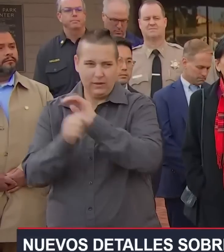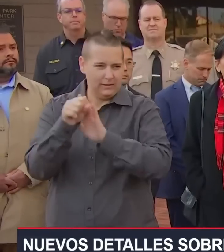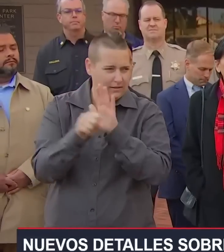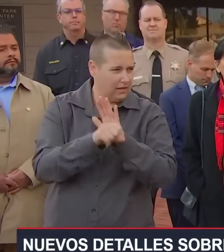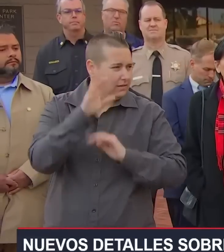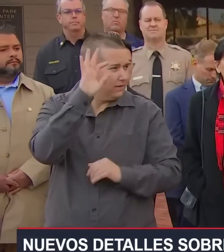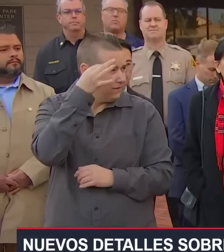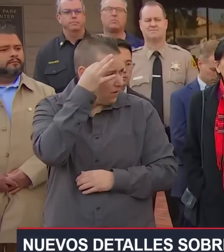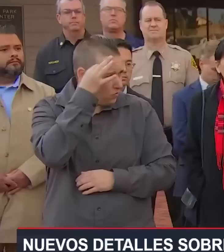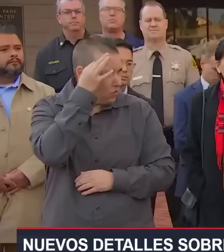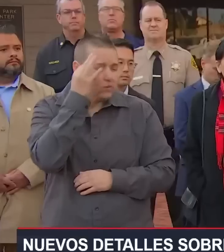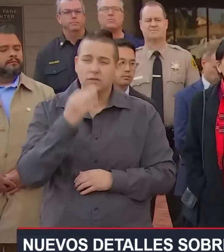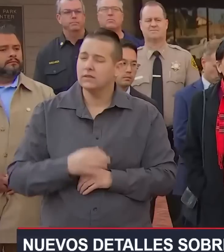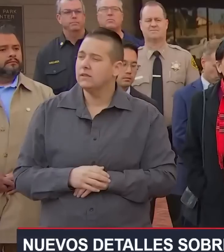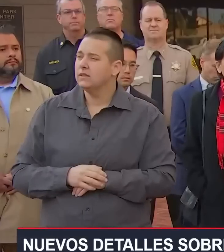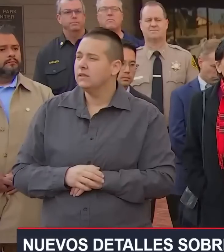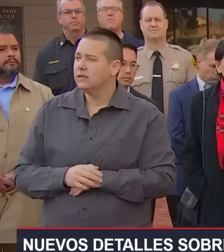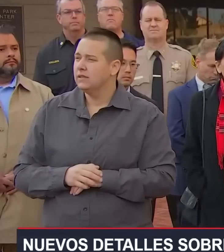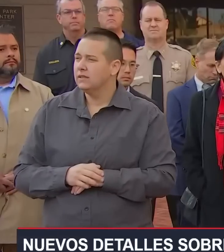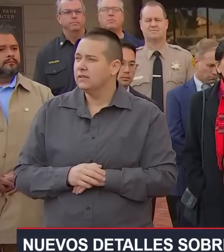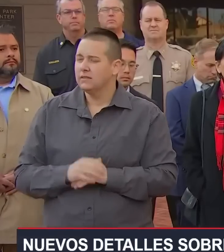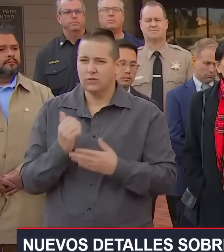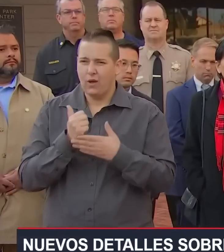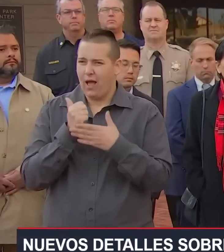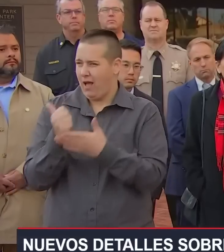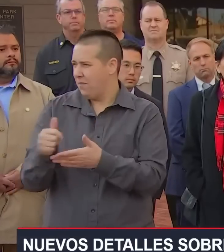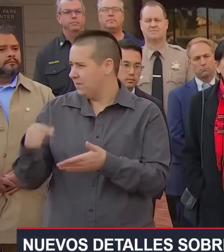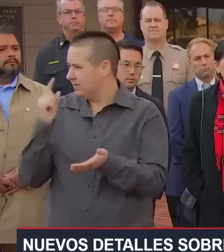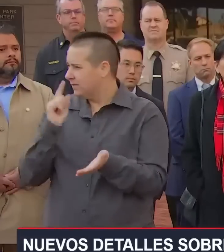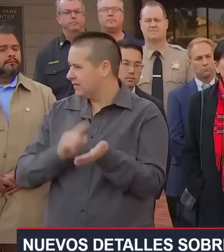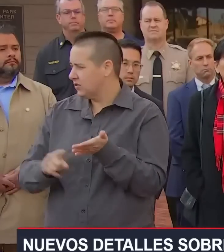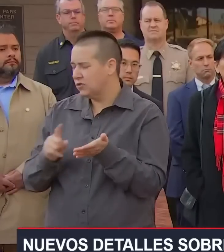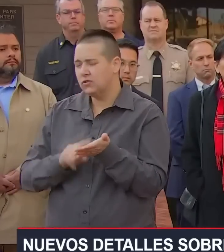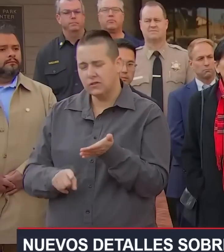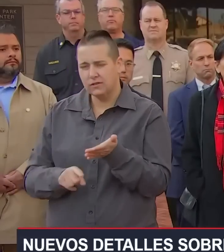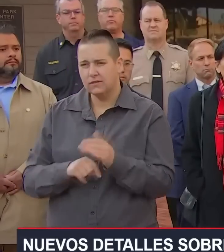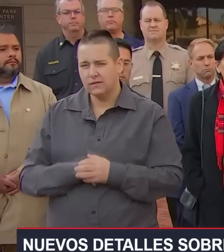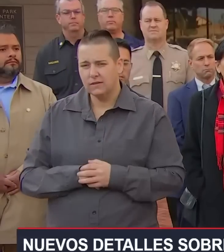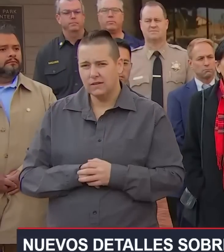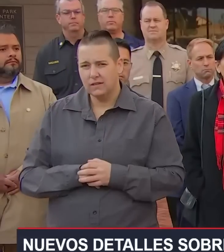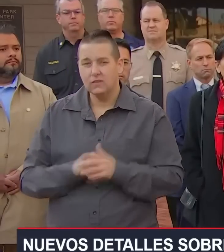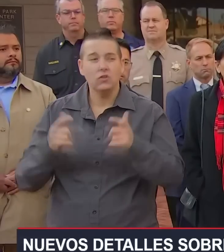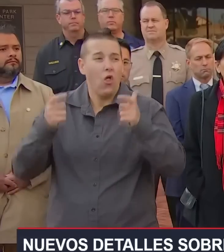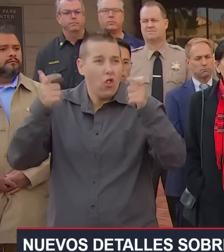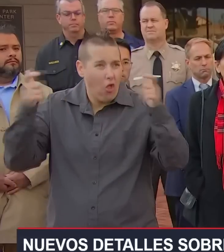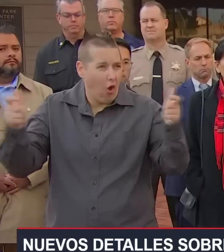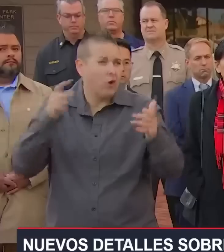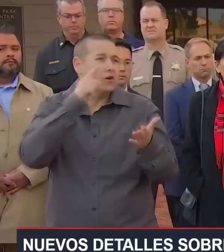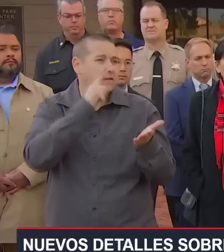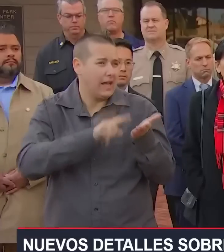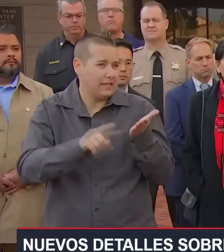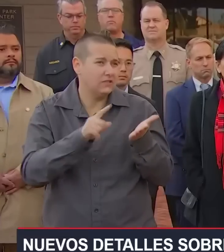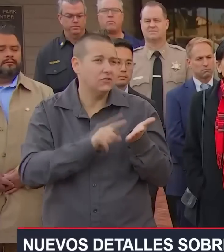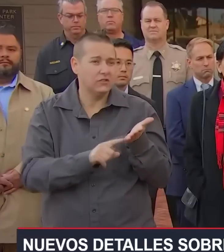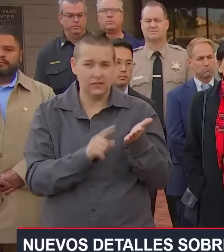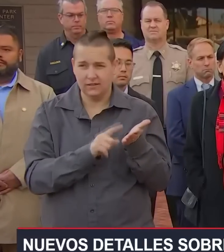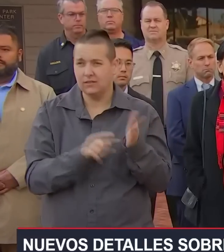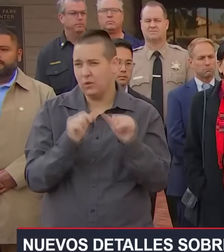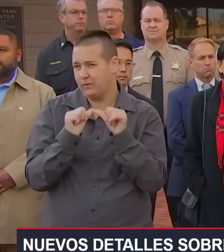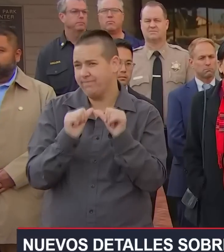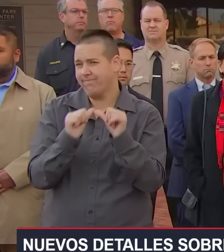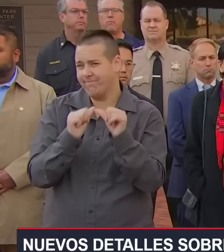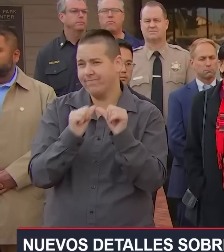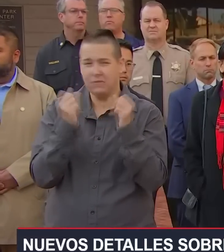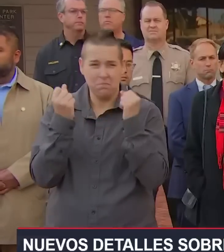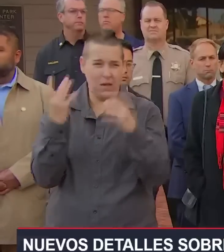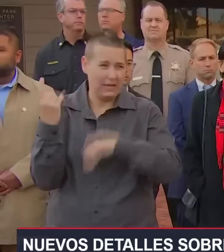trabajando con nuestros Aliados del Condado y federales en esta investigación es una investigación